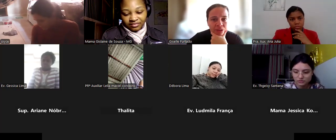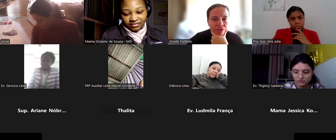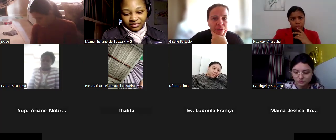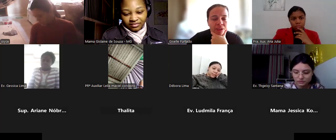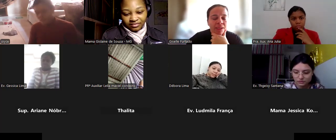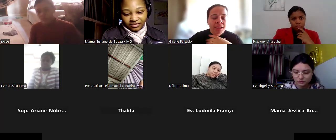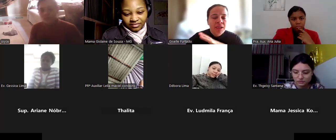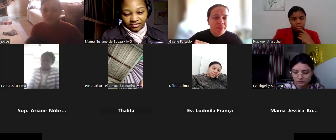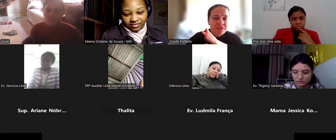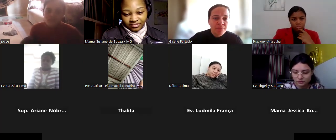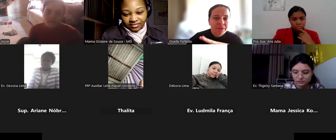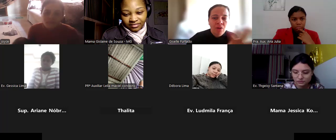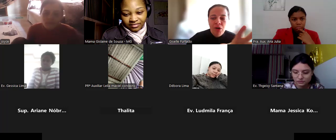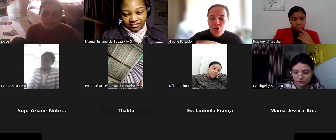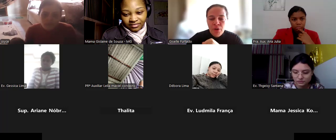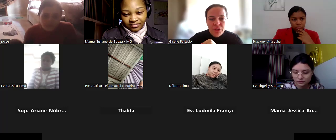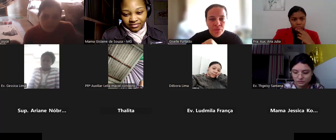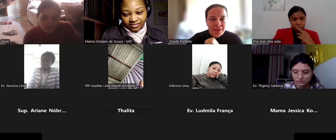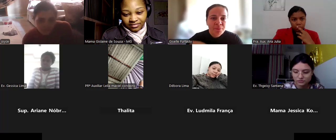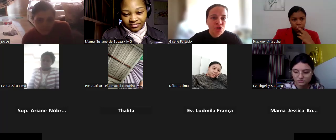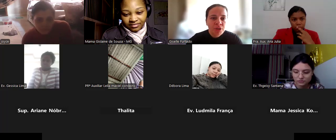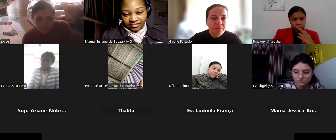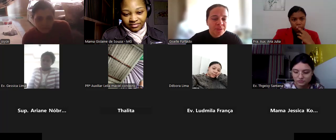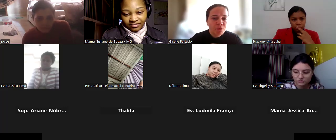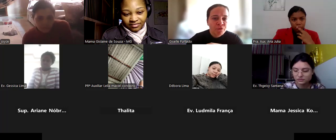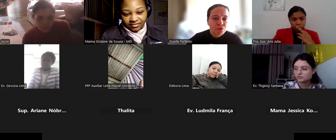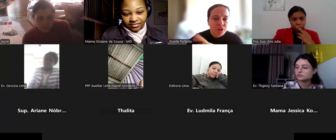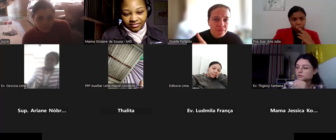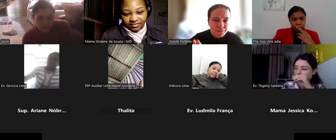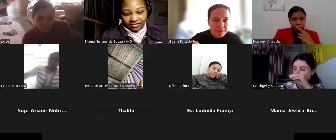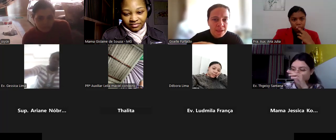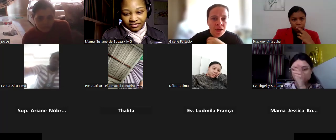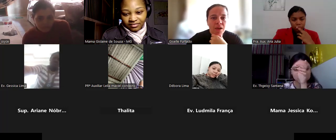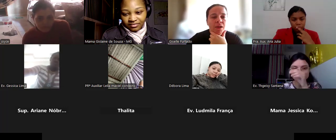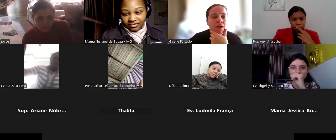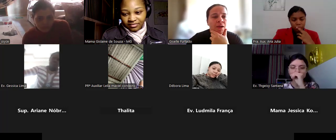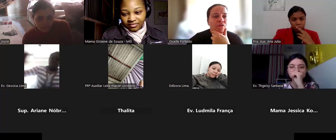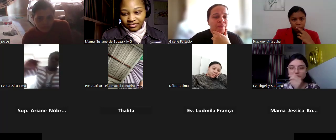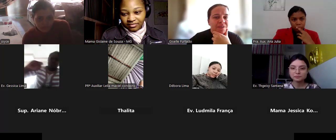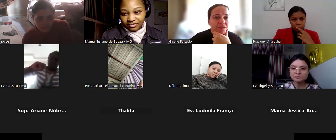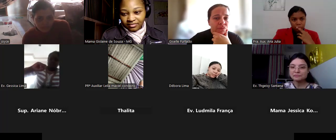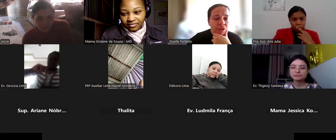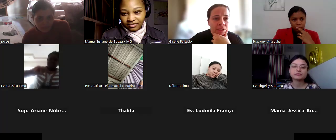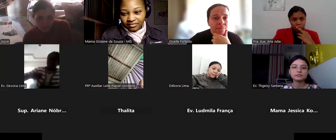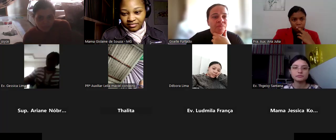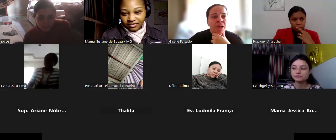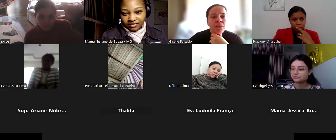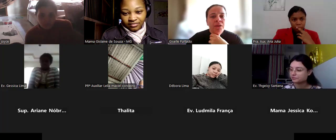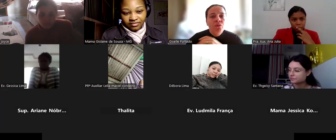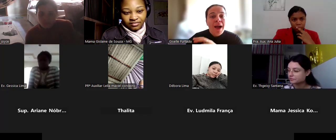né? Ele participa da aula normal, tem um intérprete de Libras, professor, que vai fazer a alfabetização dele. Então,